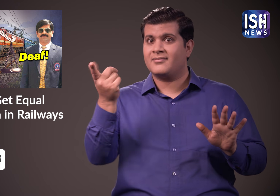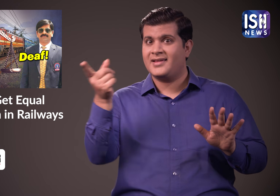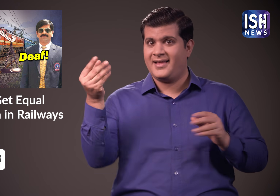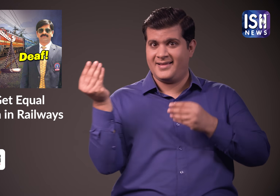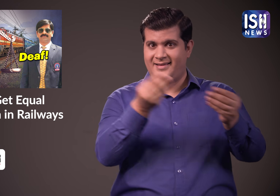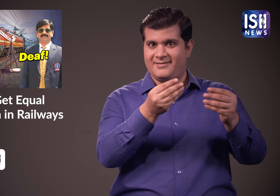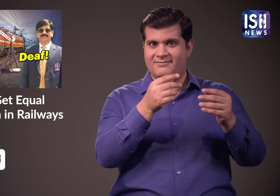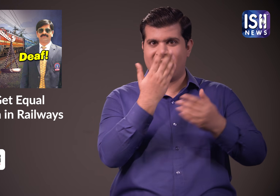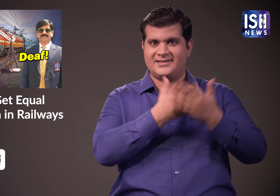कहा